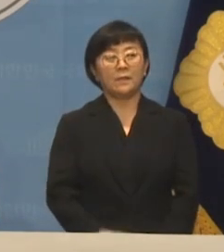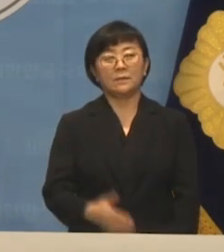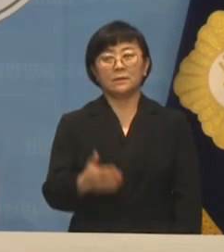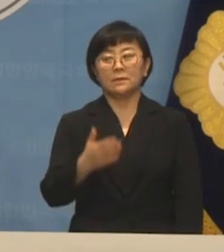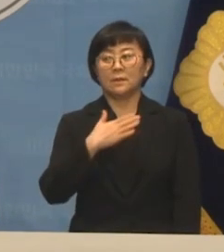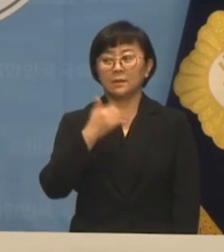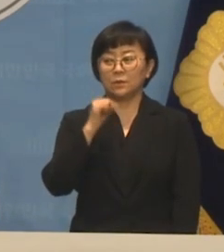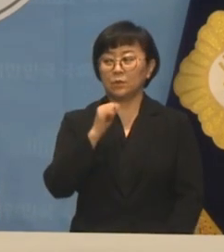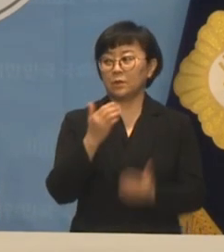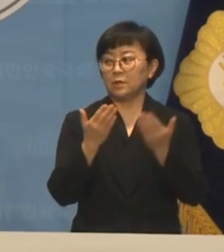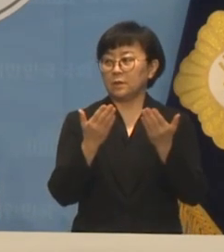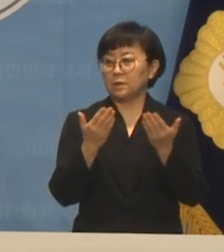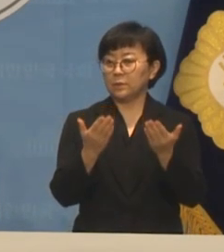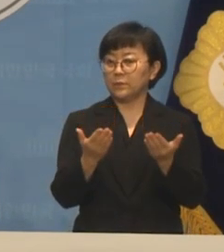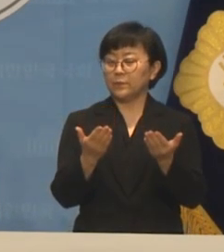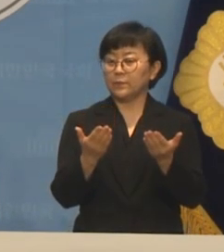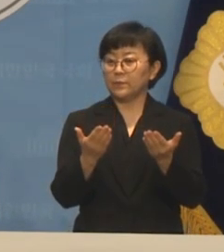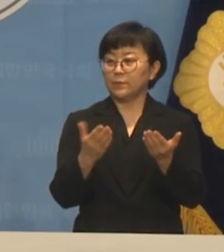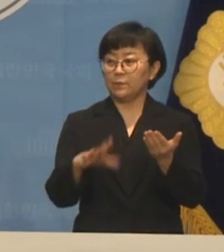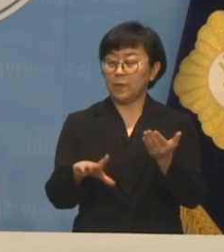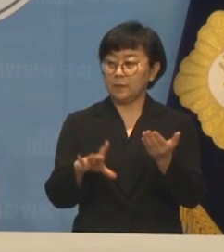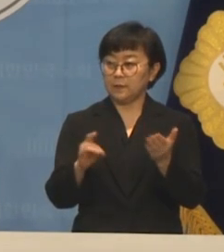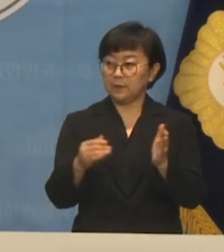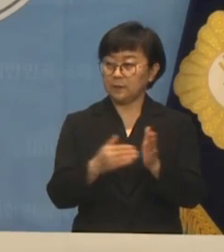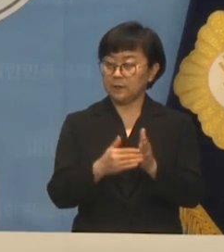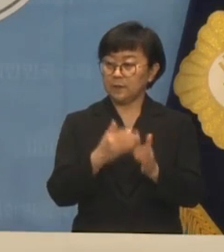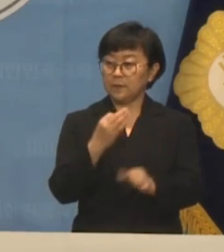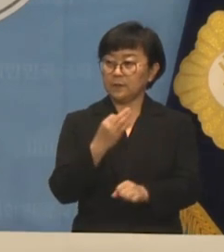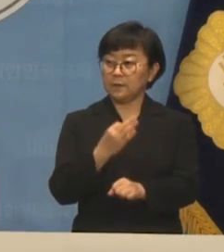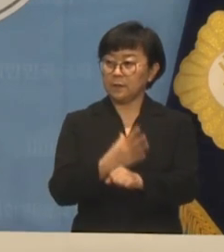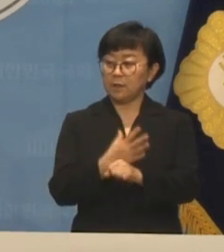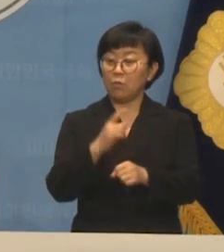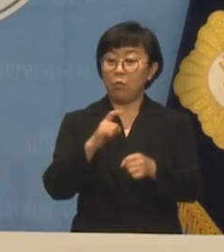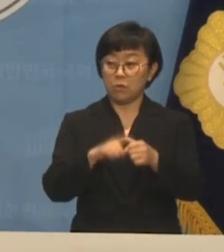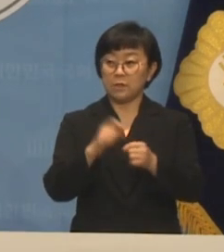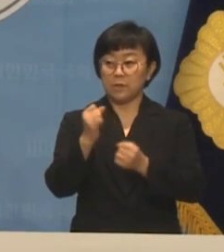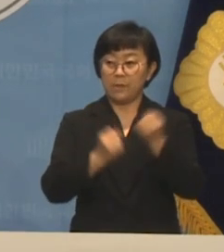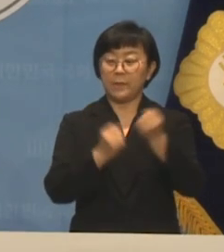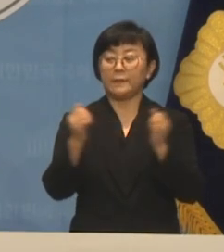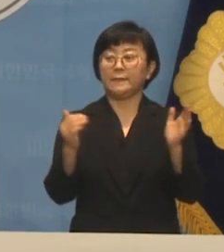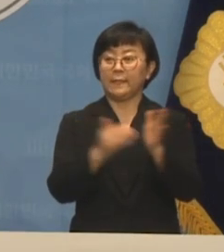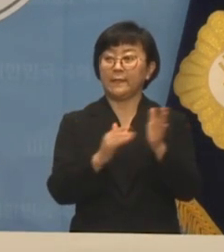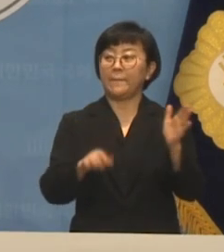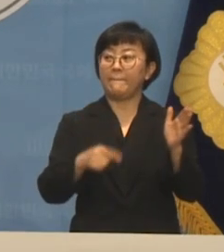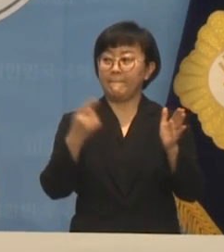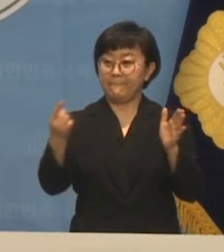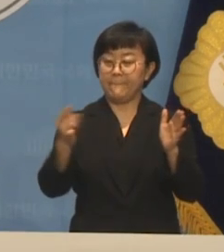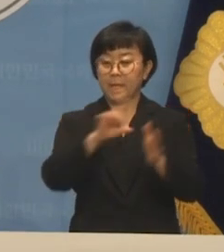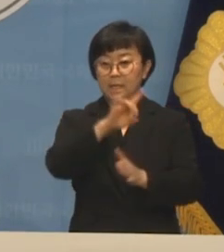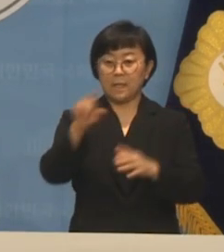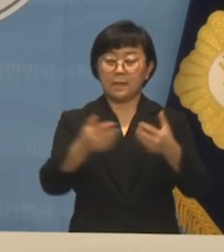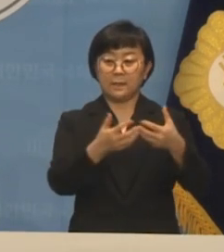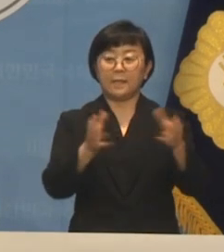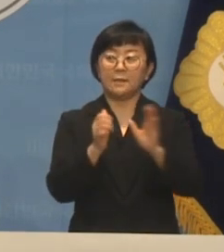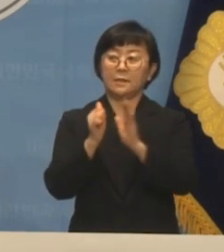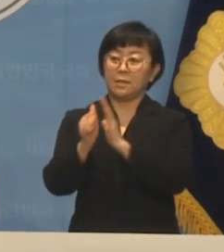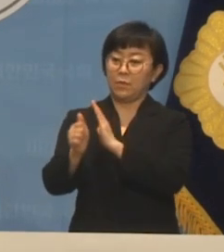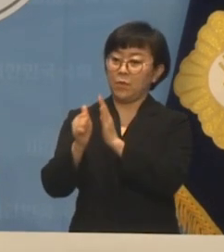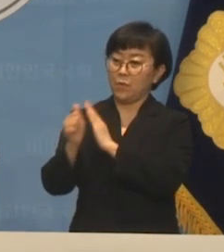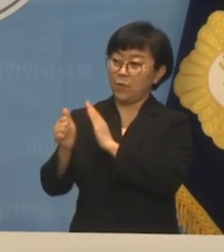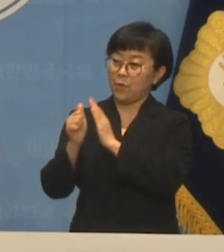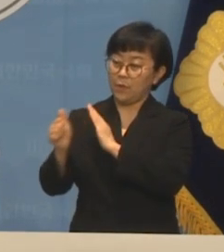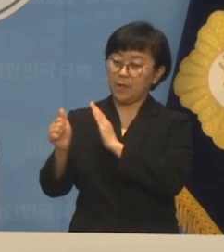제가 소개를 먼저 좀 드리고 간단한 취지를 설명하고 난 다음에 각 단체